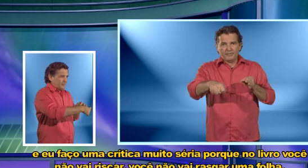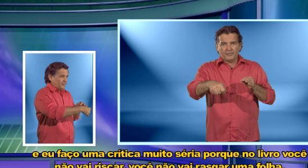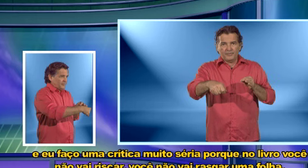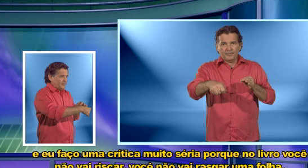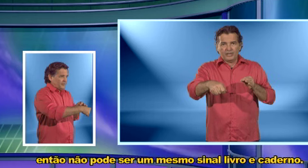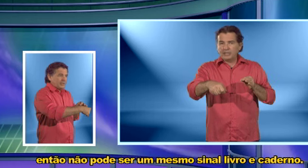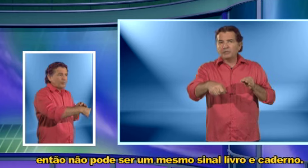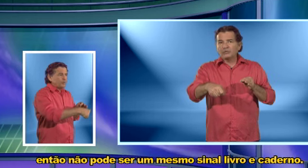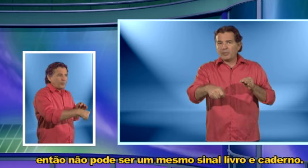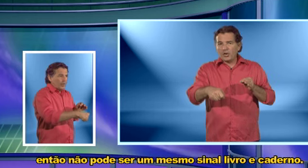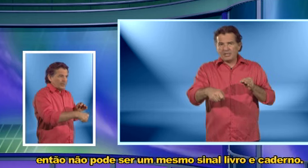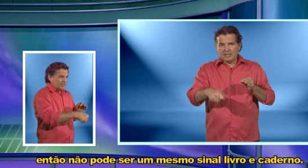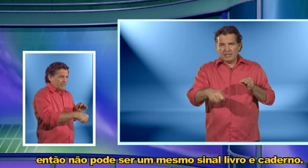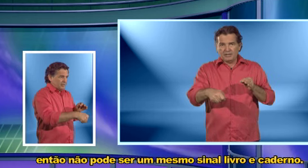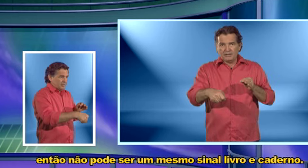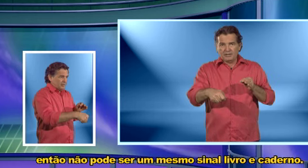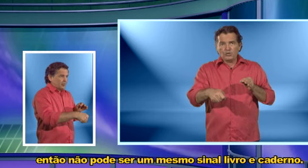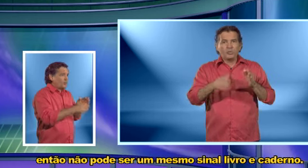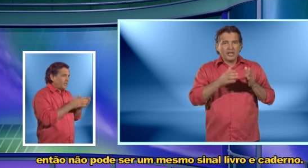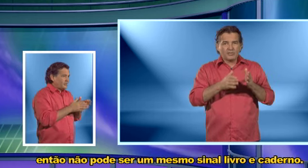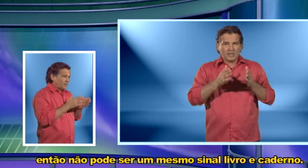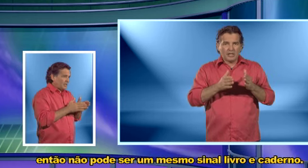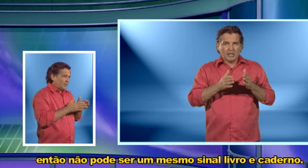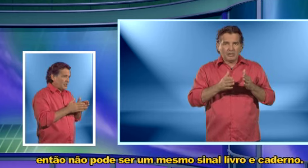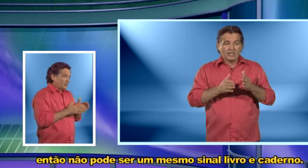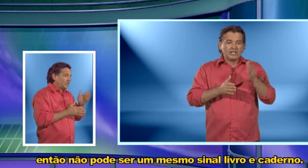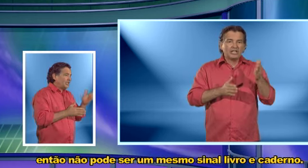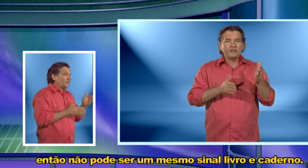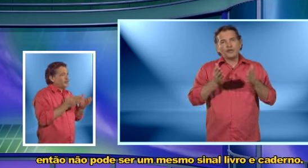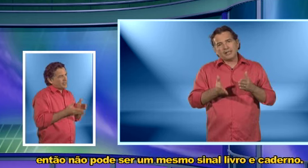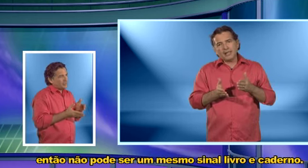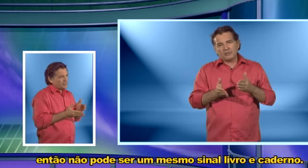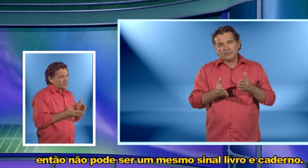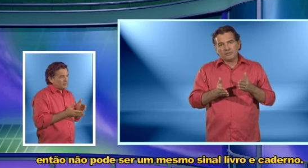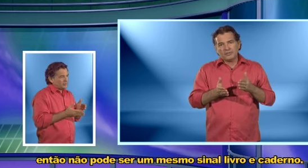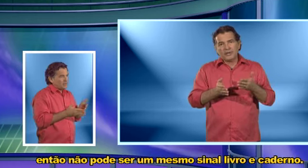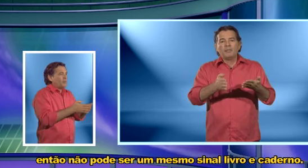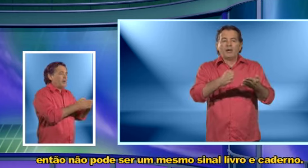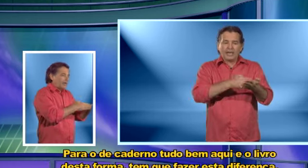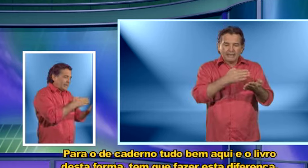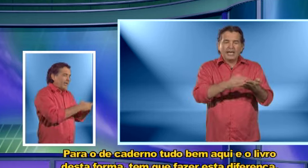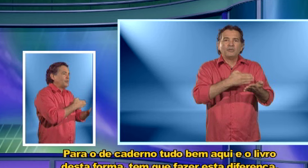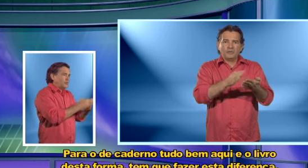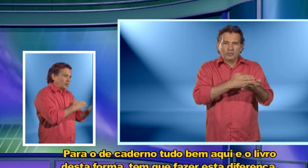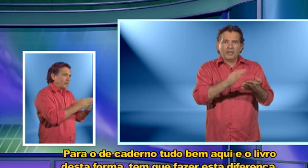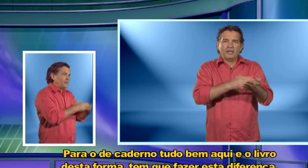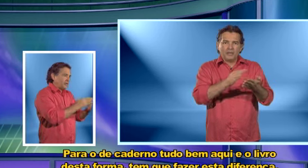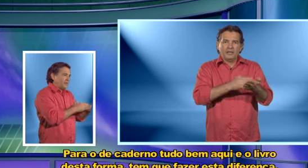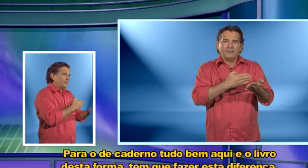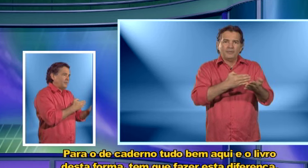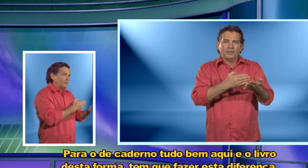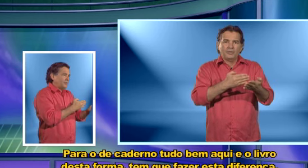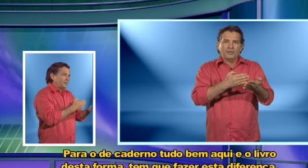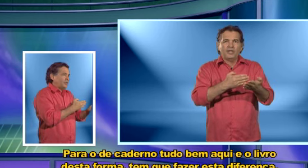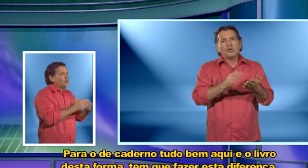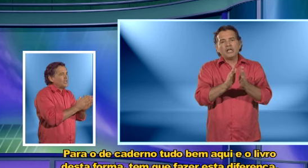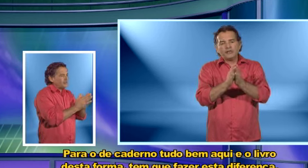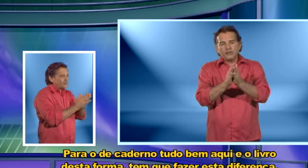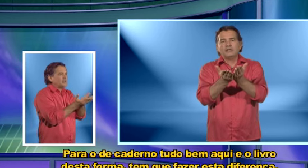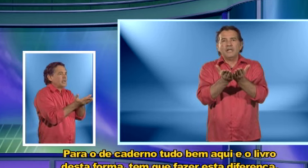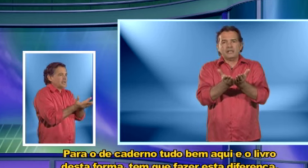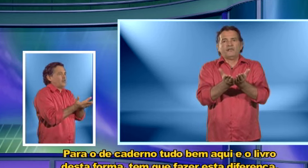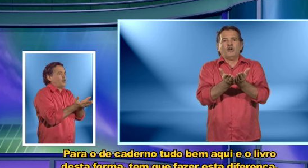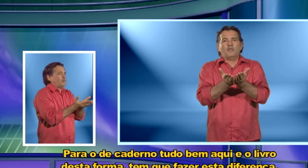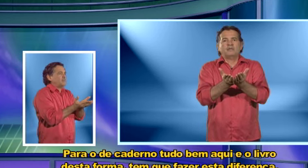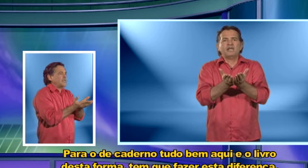folha. Então não pode ser no mesmo sinal livro e caderno. Para o caderno, tudo bem aqui. E o